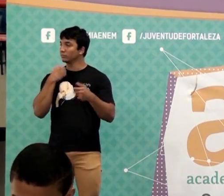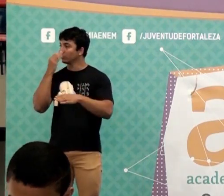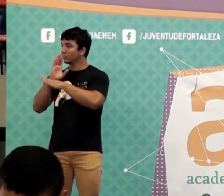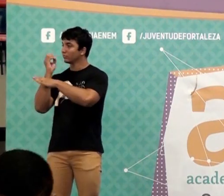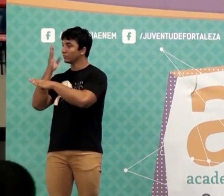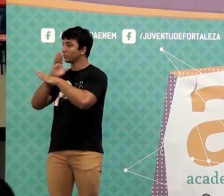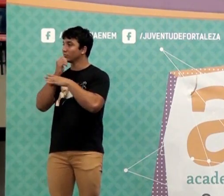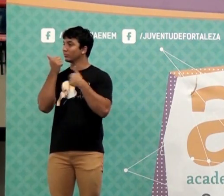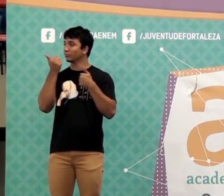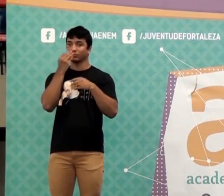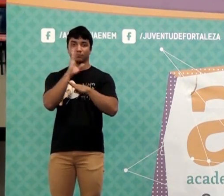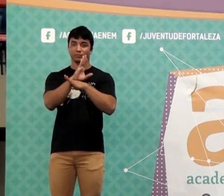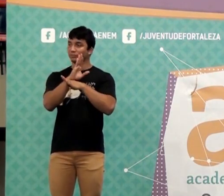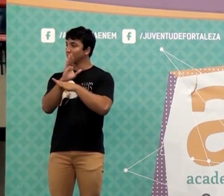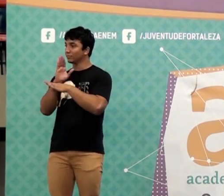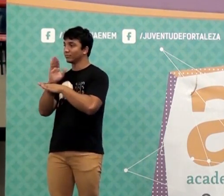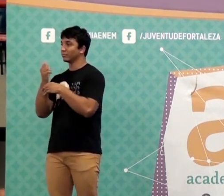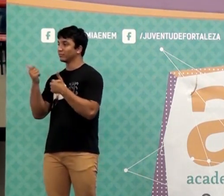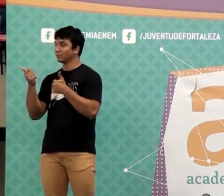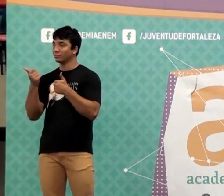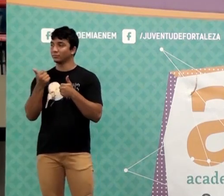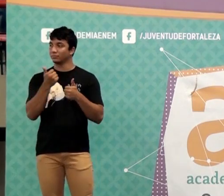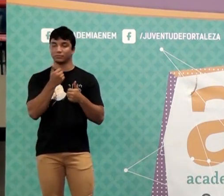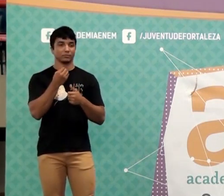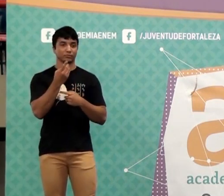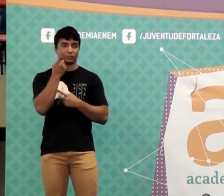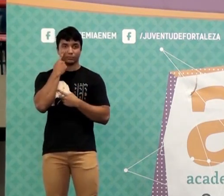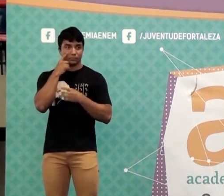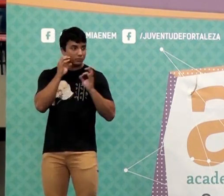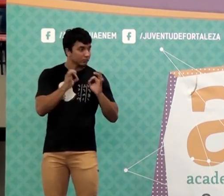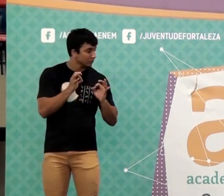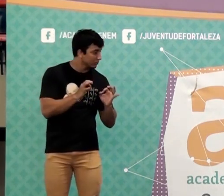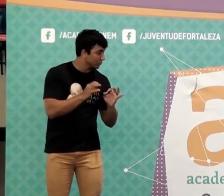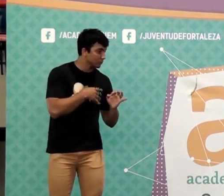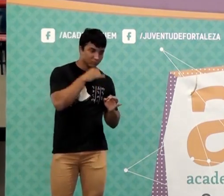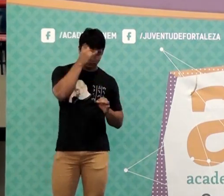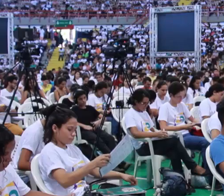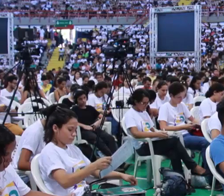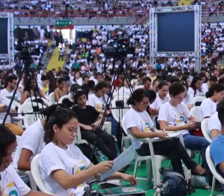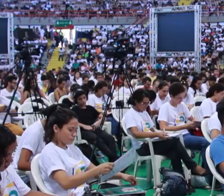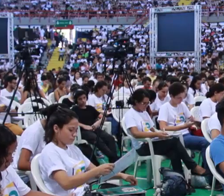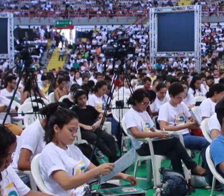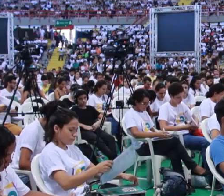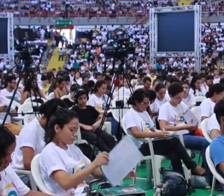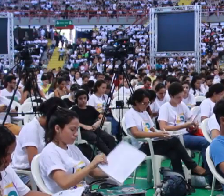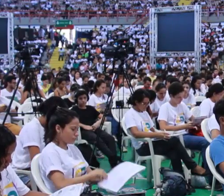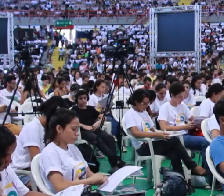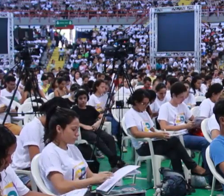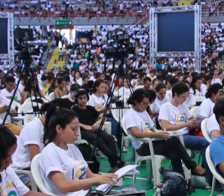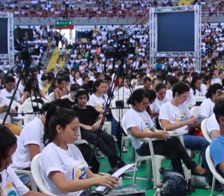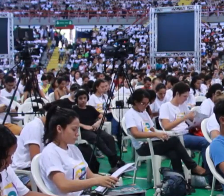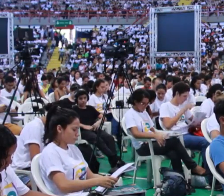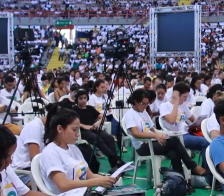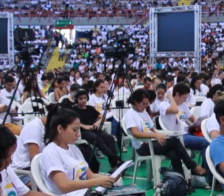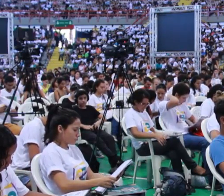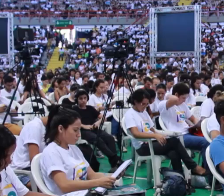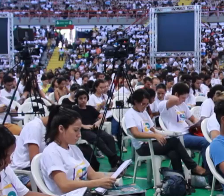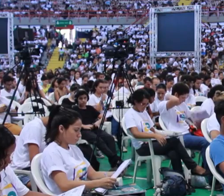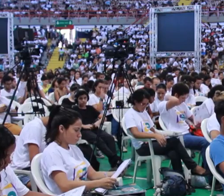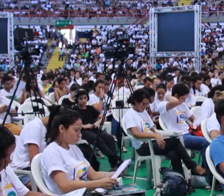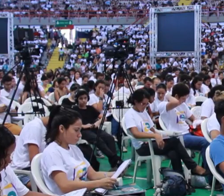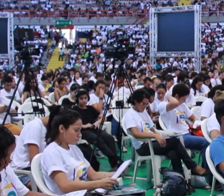tarde, boa tarde, boa tarde. Deixa eu ver logo se está tudo certo aqui para nós não cometermos nenhum equívoco. Na vez que a